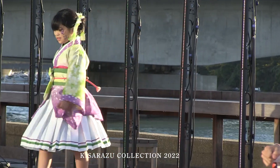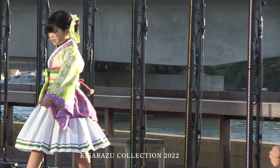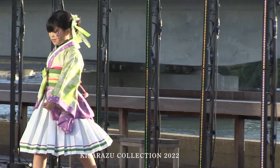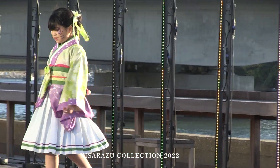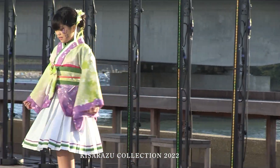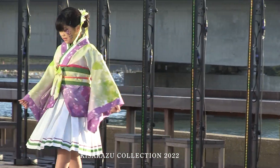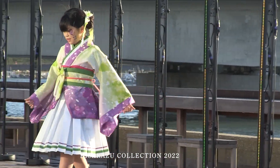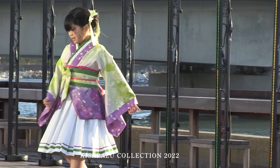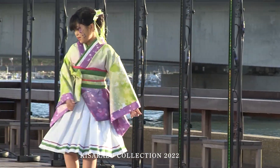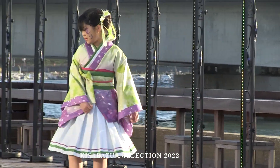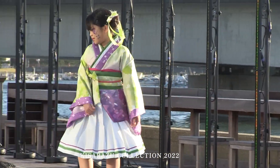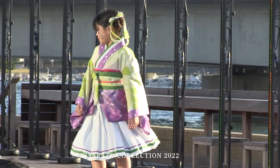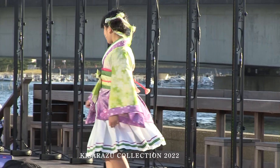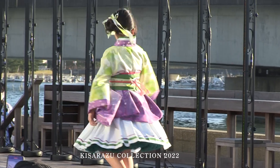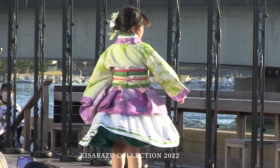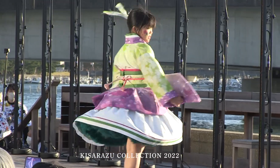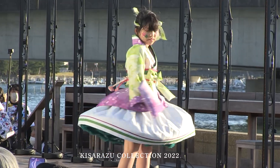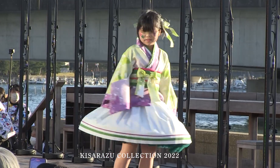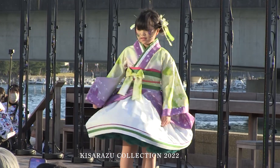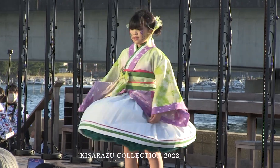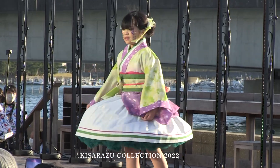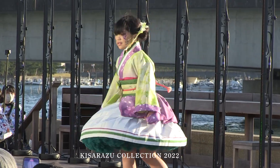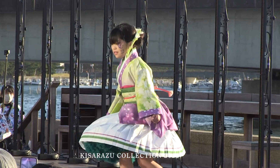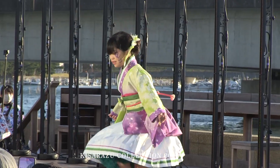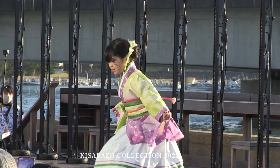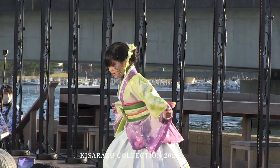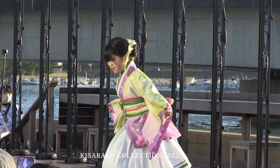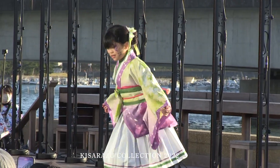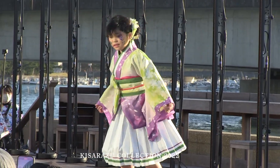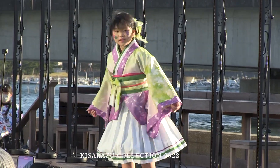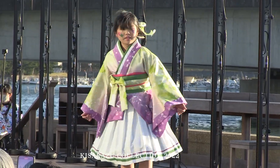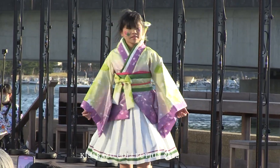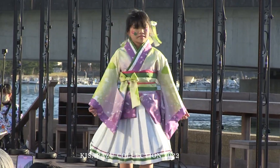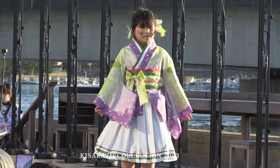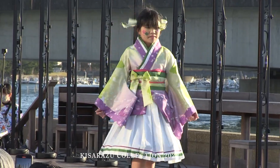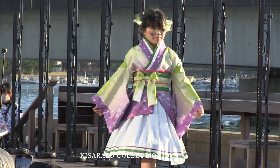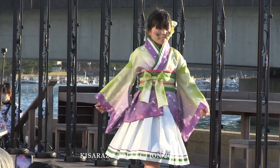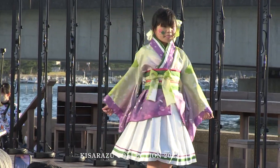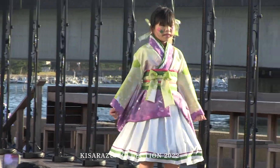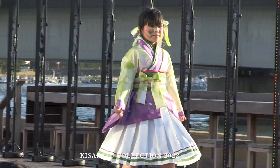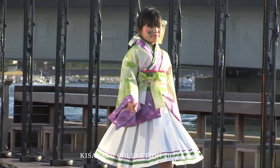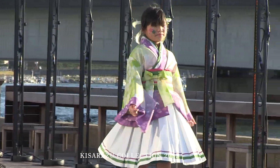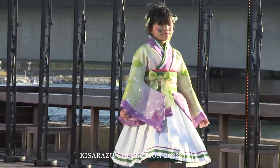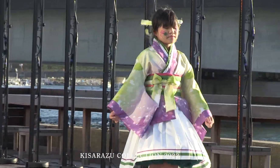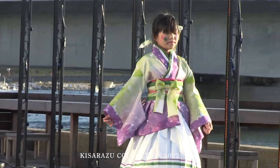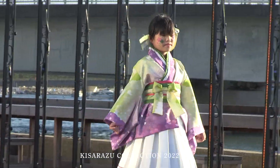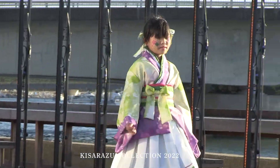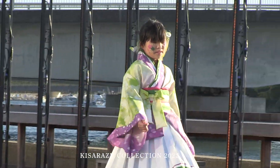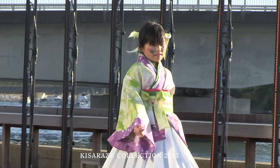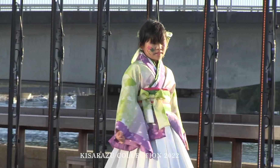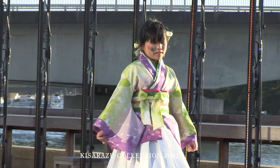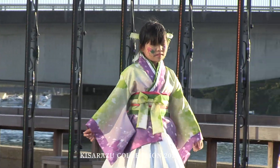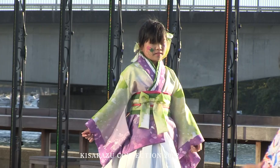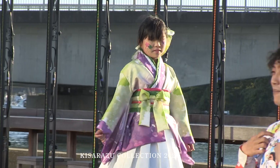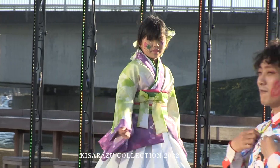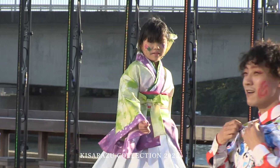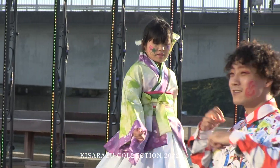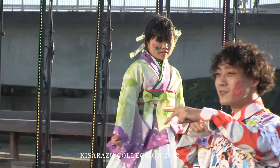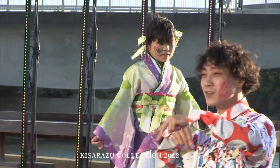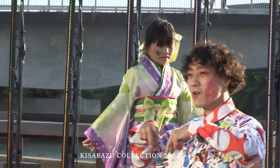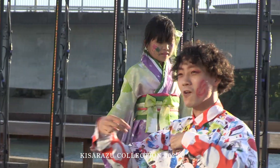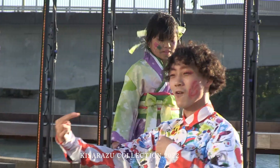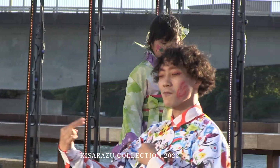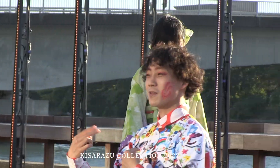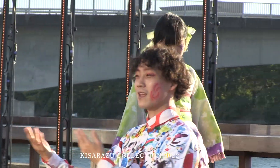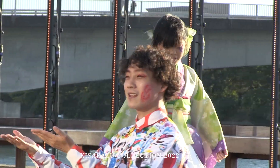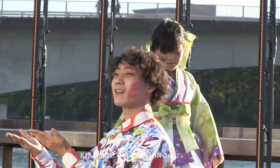ル出演、ドキドキしているけど楽しみにしていました。ファッションショーを見てもらうことで木更津